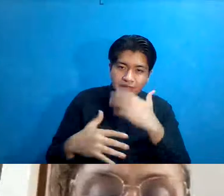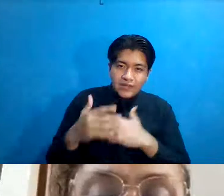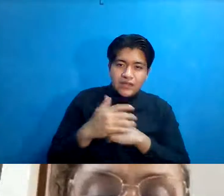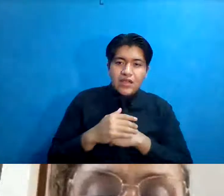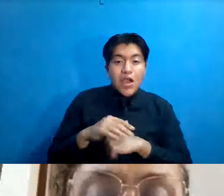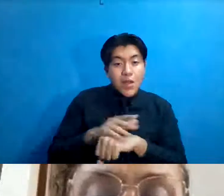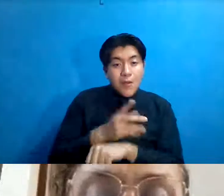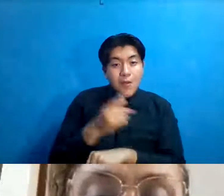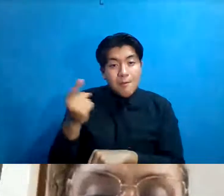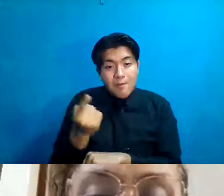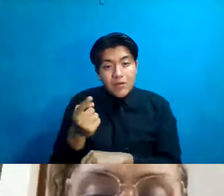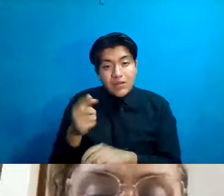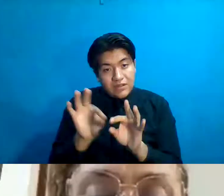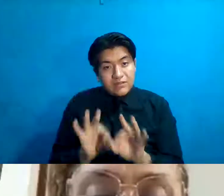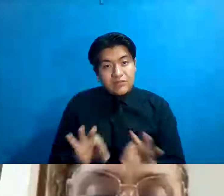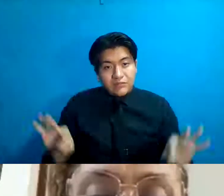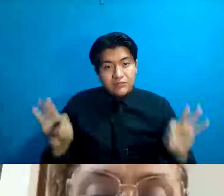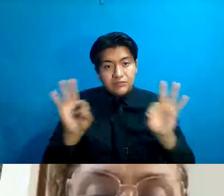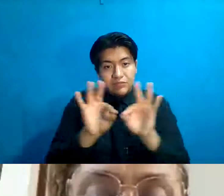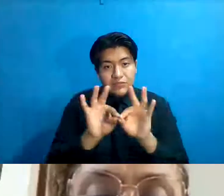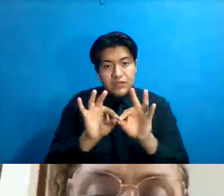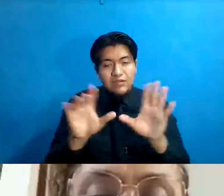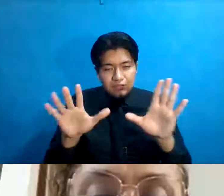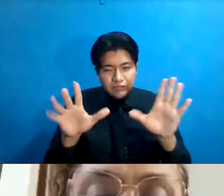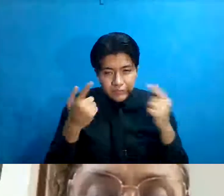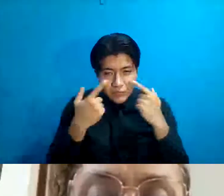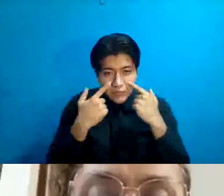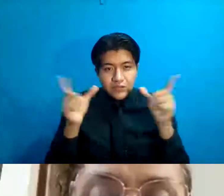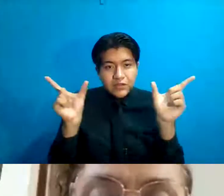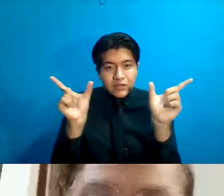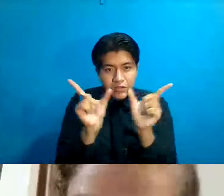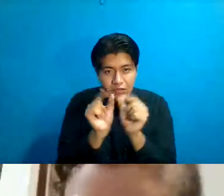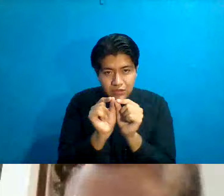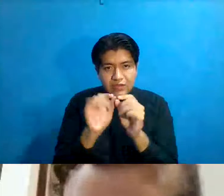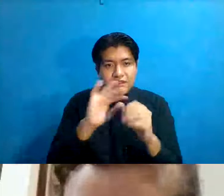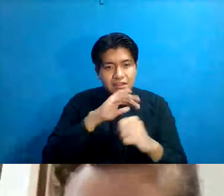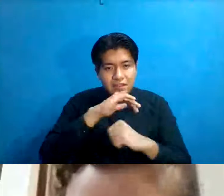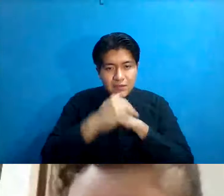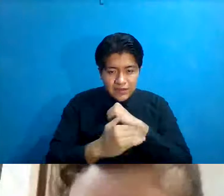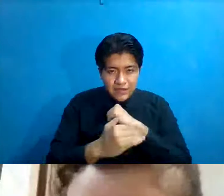sería muy importante. Entonces, para precisar y ya para concluir, ahora sí,